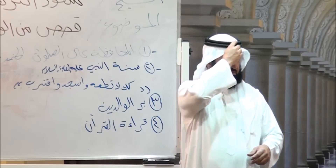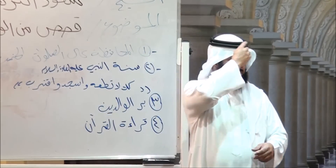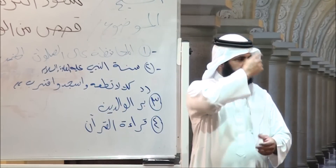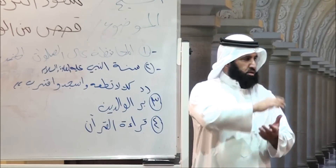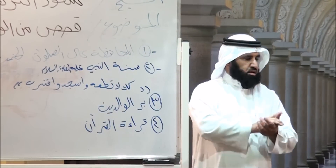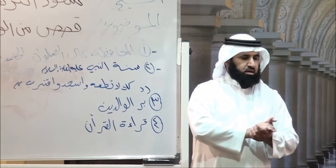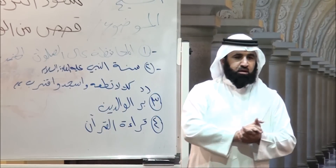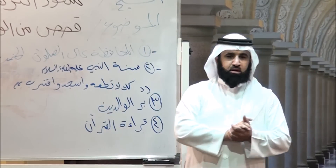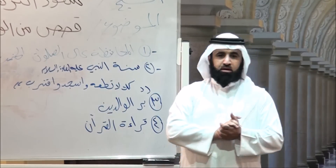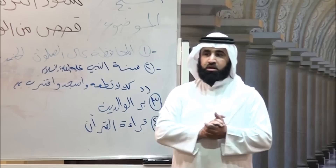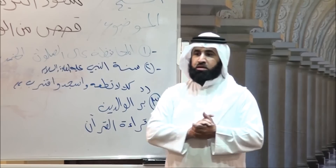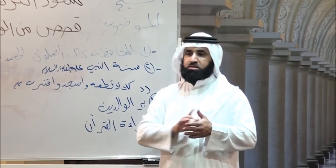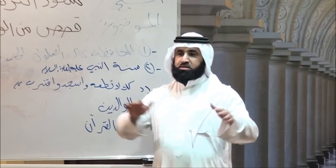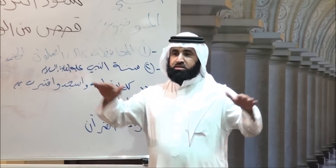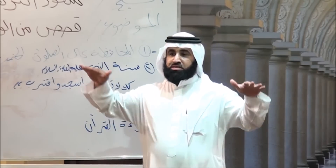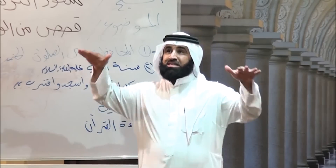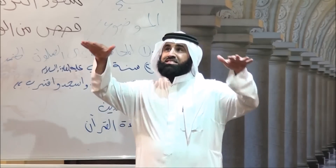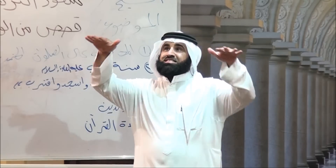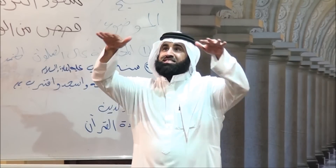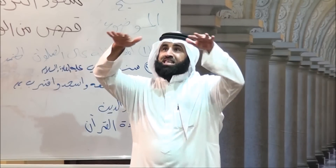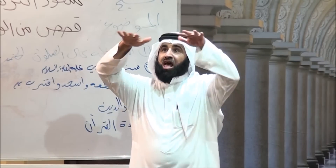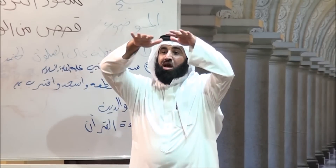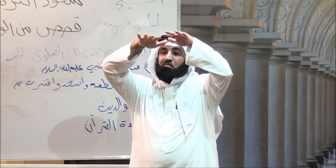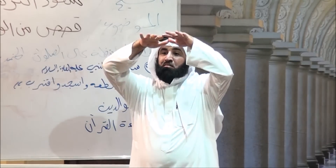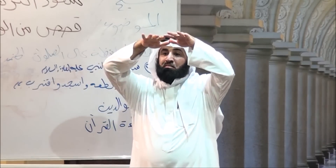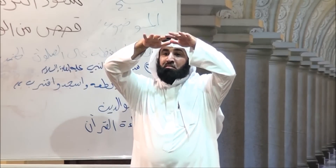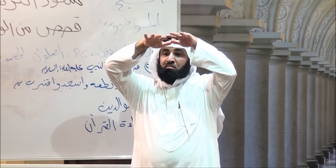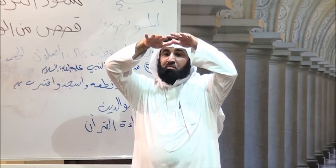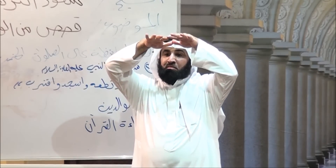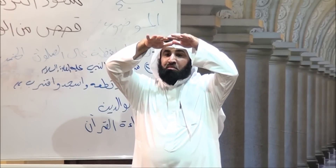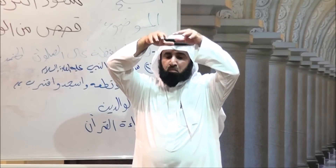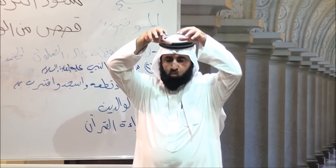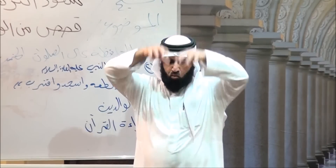والسحاب يحمل الماء، فالسحاب أقوى.